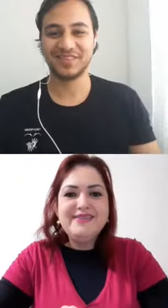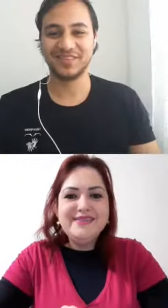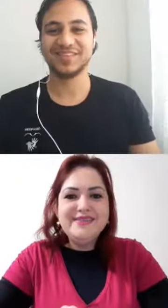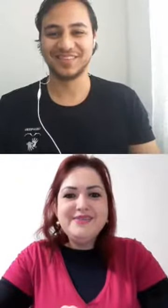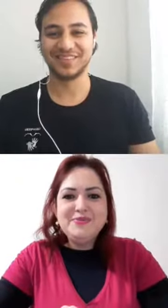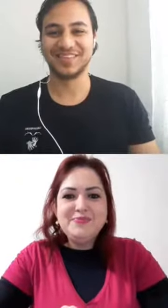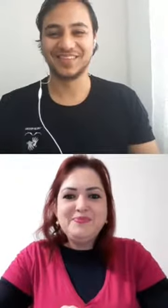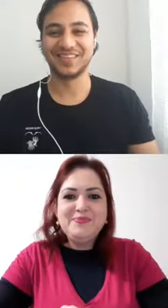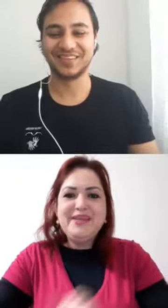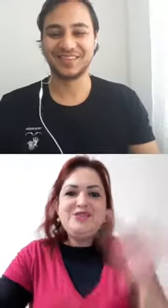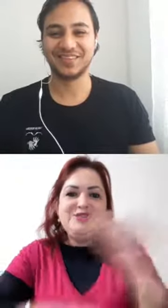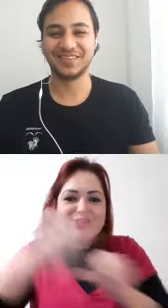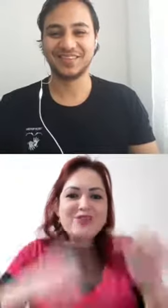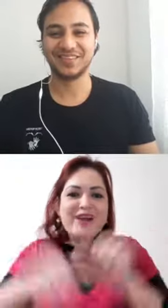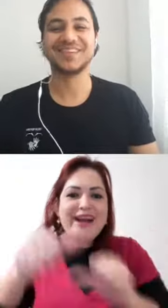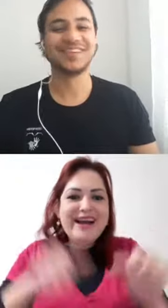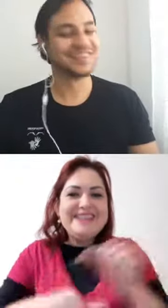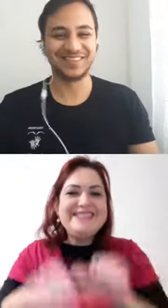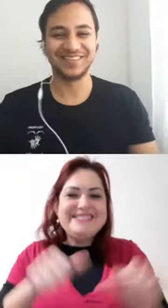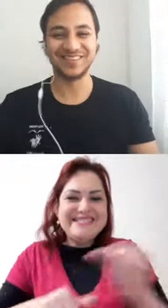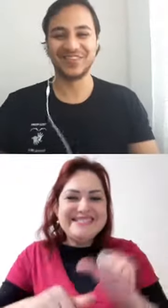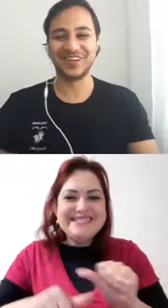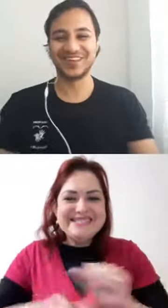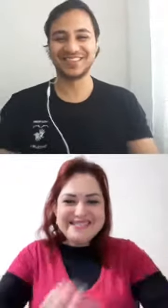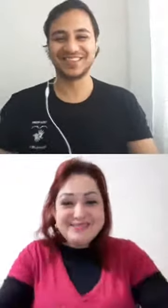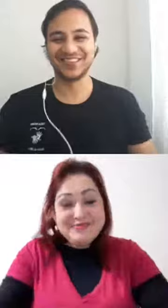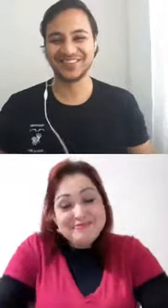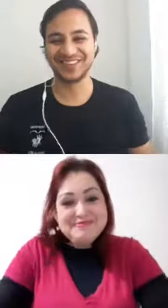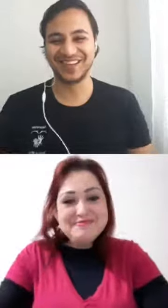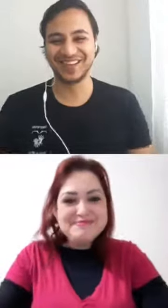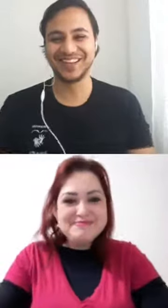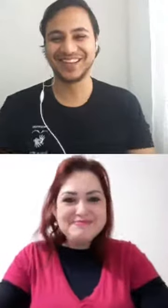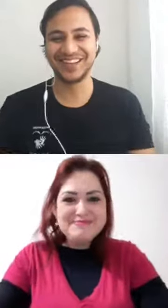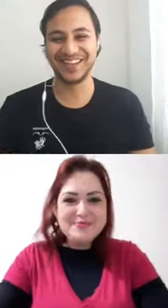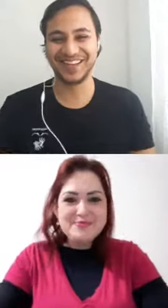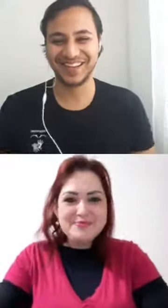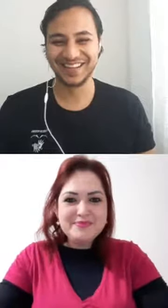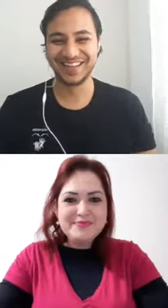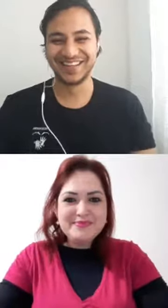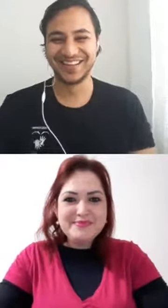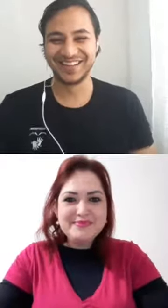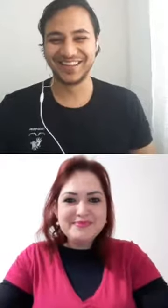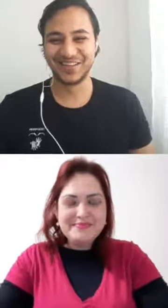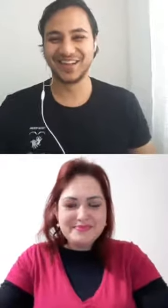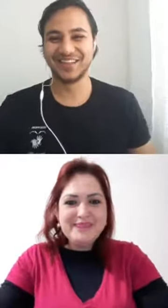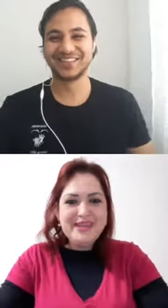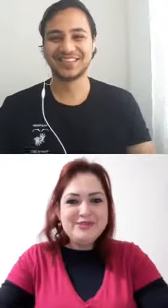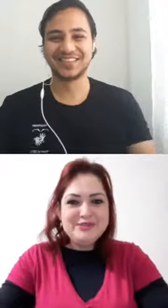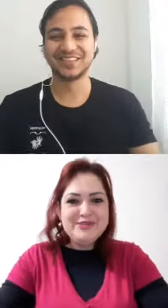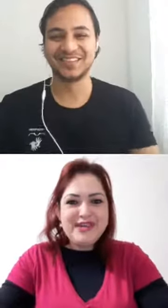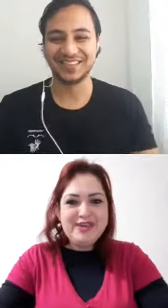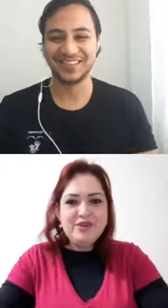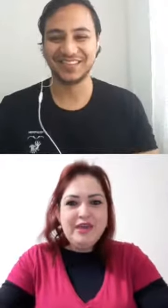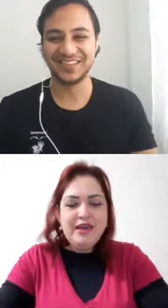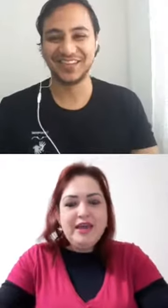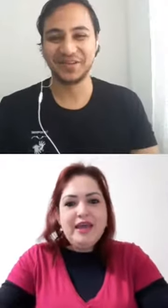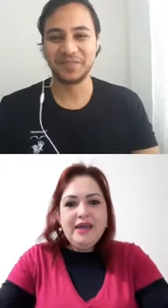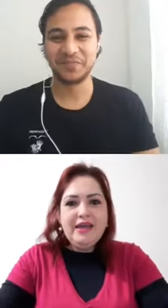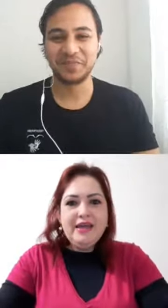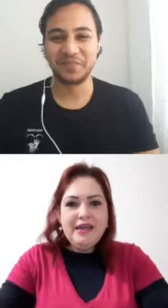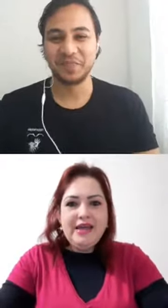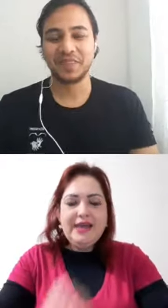Aham. Daí tive que trocar. Então, beleza, deu tudo certo, né? Que beleza. Deu certo. Isso